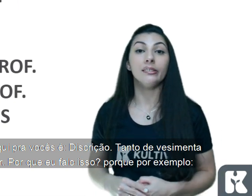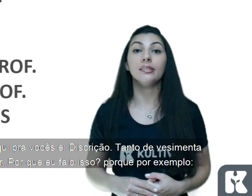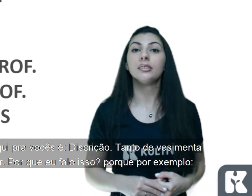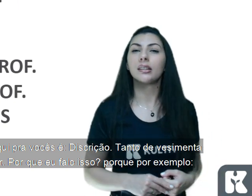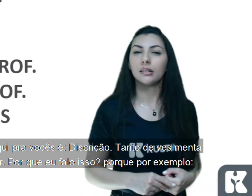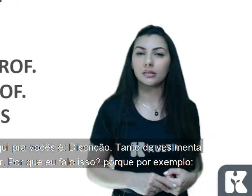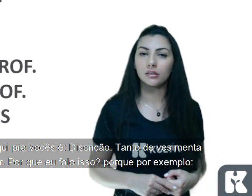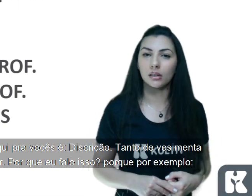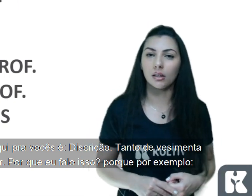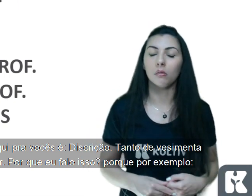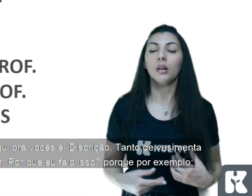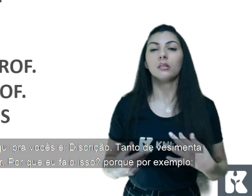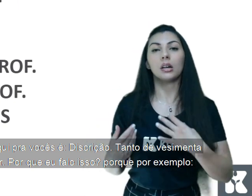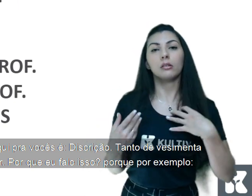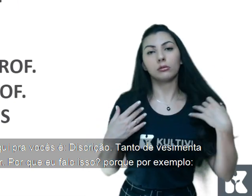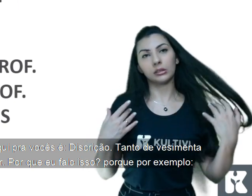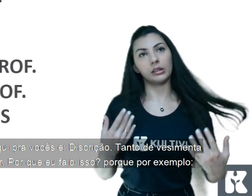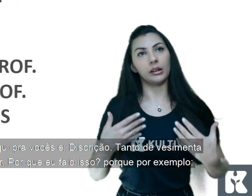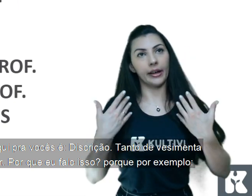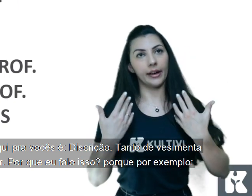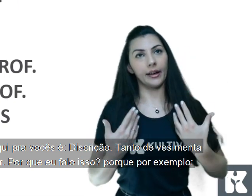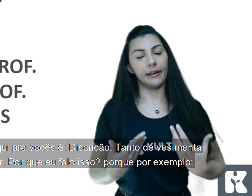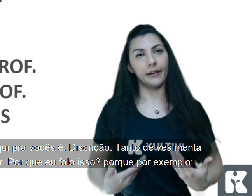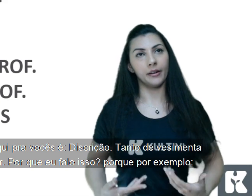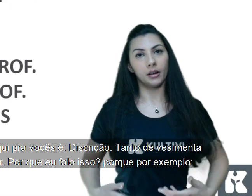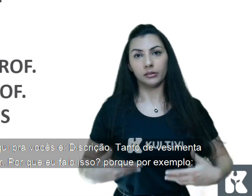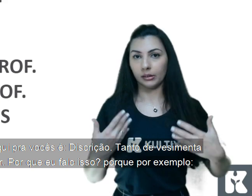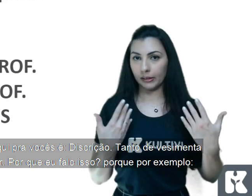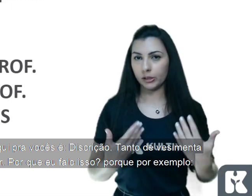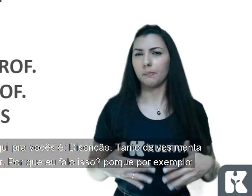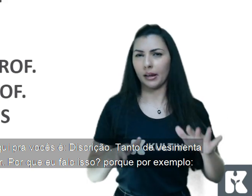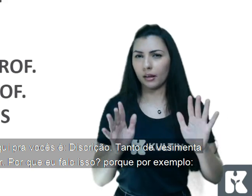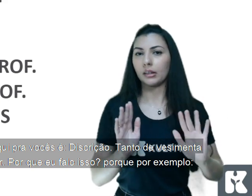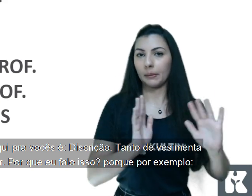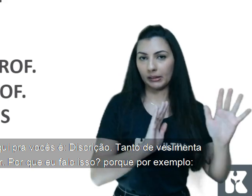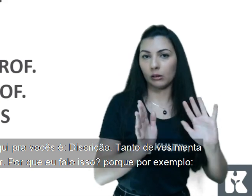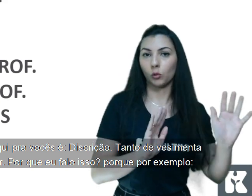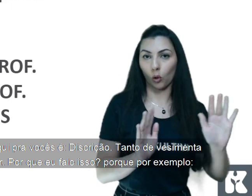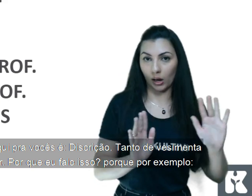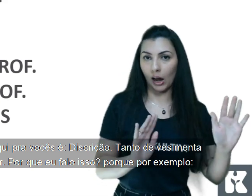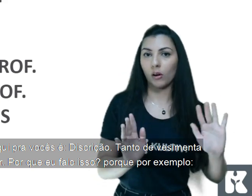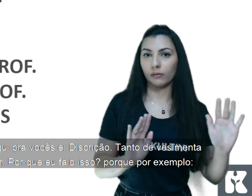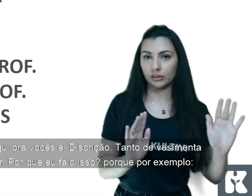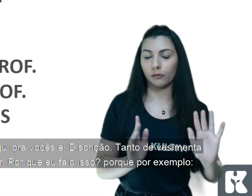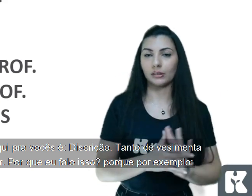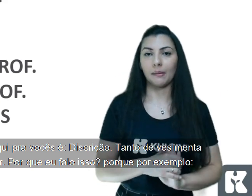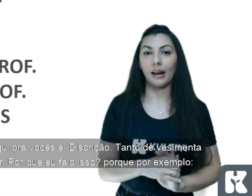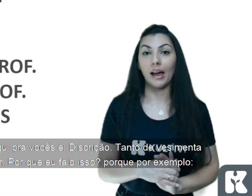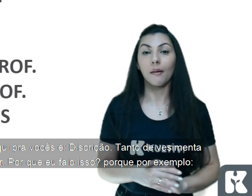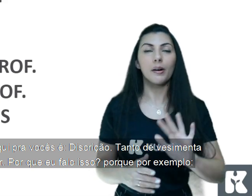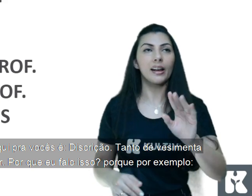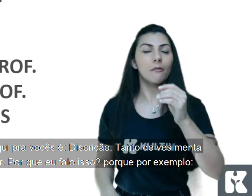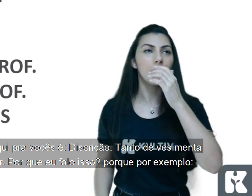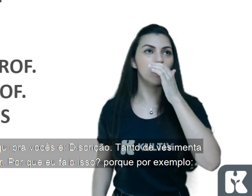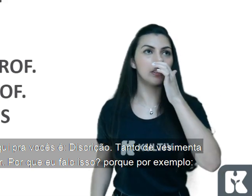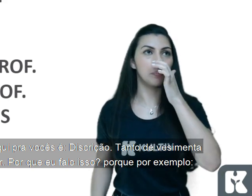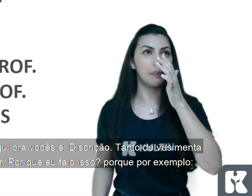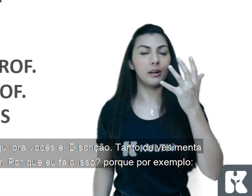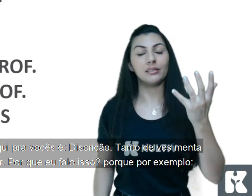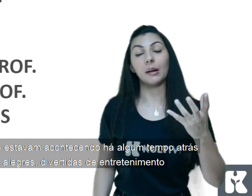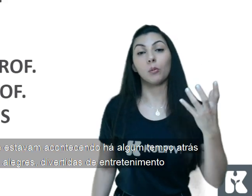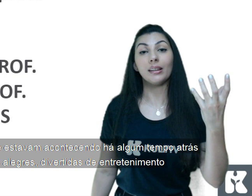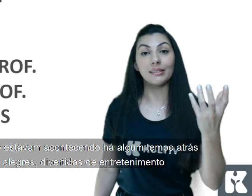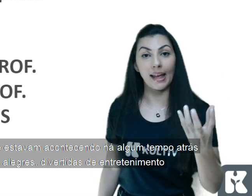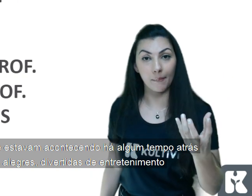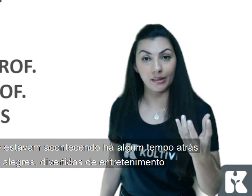é descrição, tanto de vestimenta, dependendo do local que você for trabalhar. Por que eu falo isso? Porque,